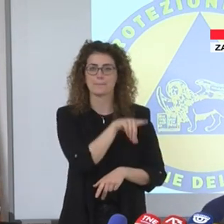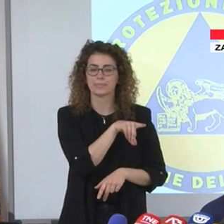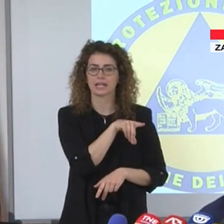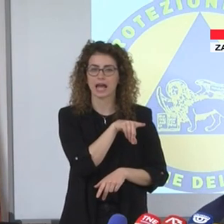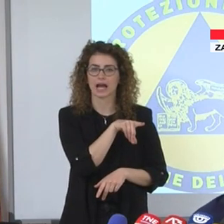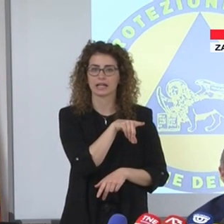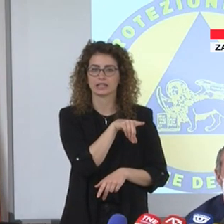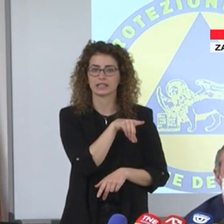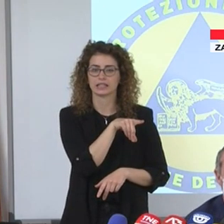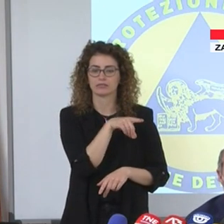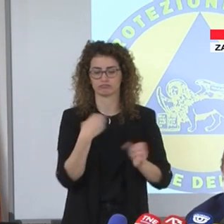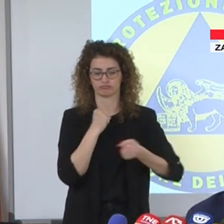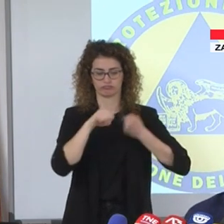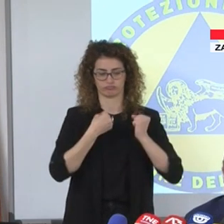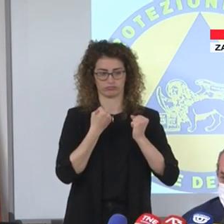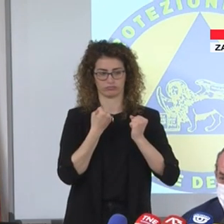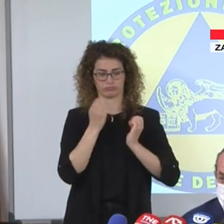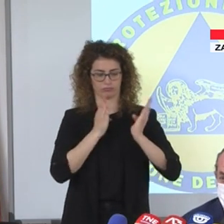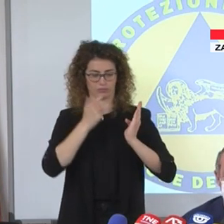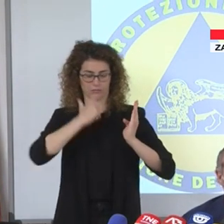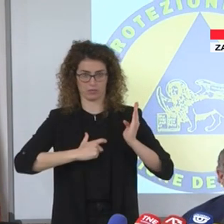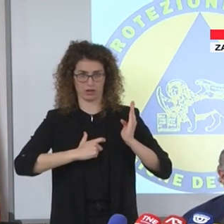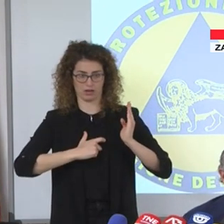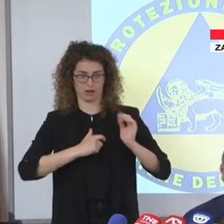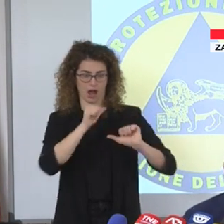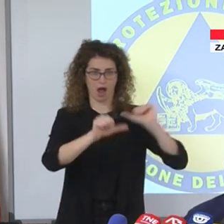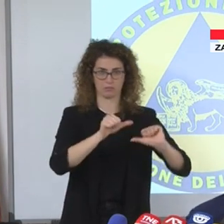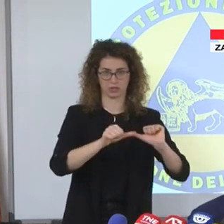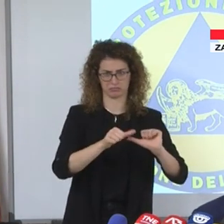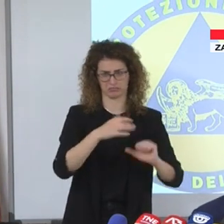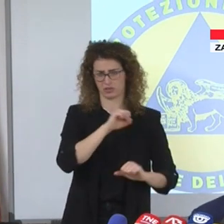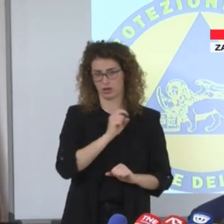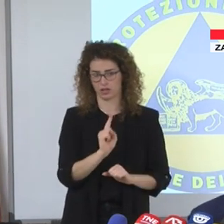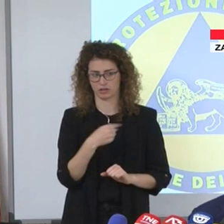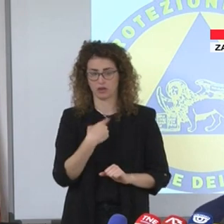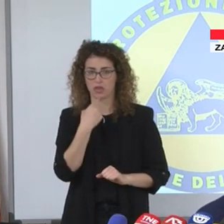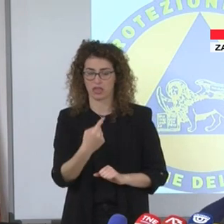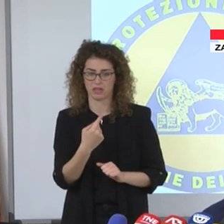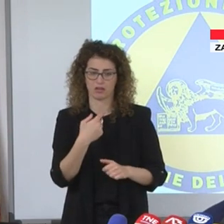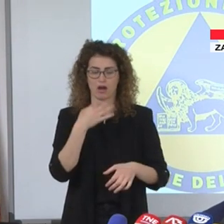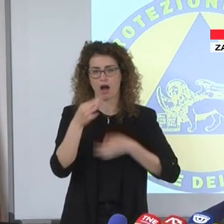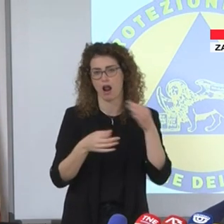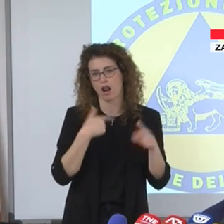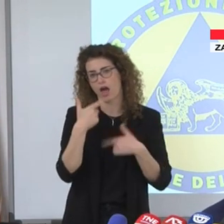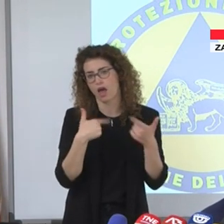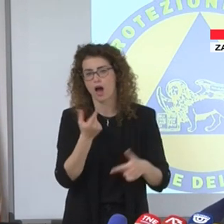ha modificato il suo atteggiamento nei miei confronti, non mi pare. Mi avete mai sentito lamentarmi? Vi ho mai detto